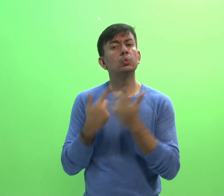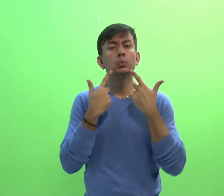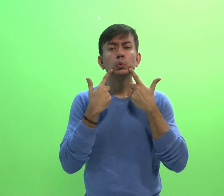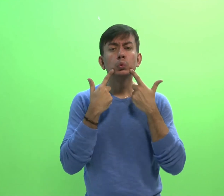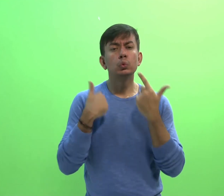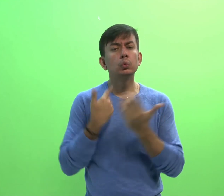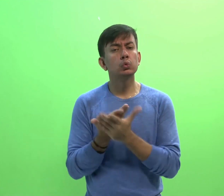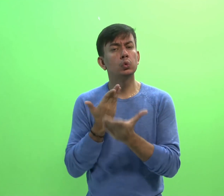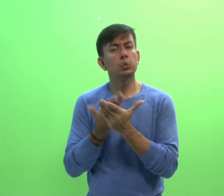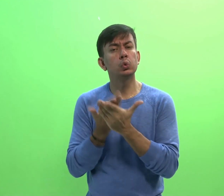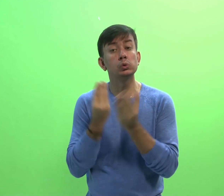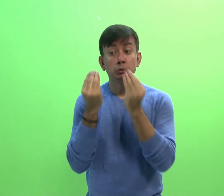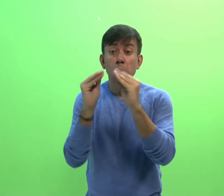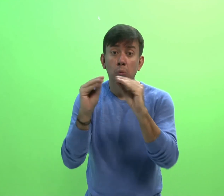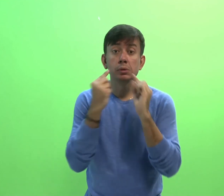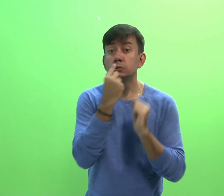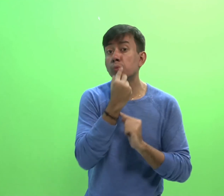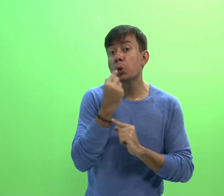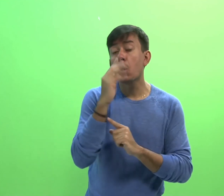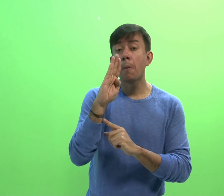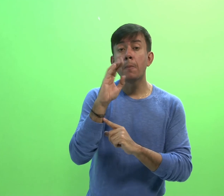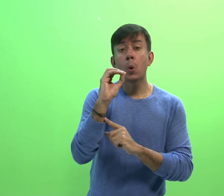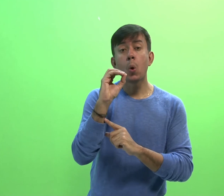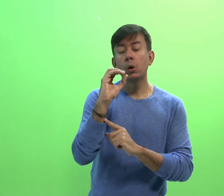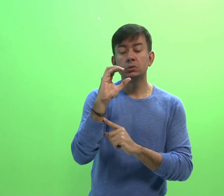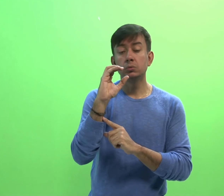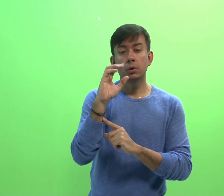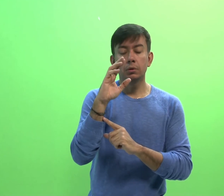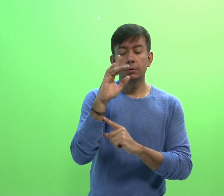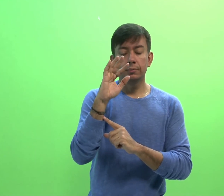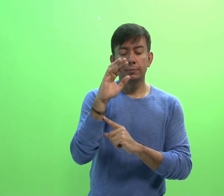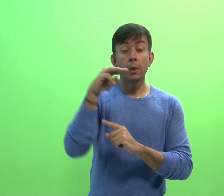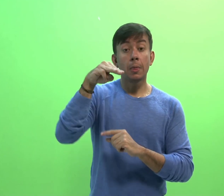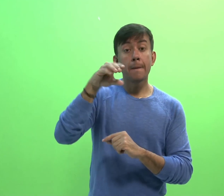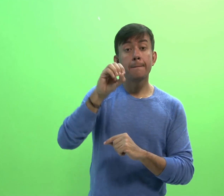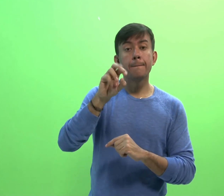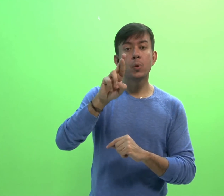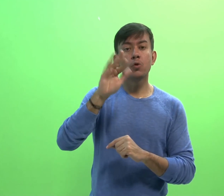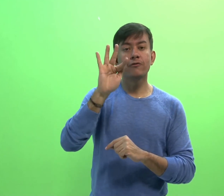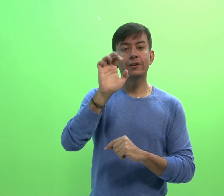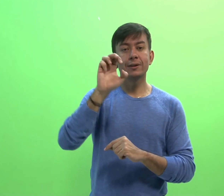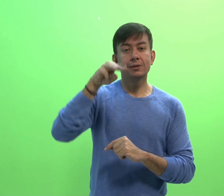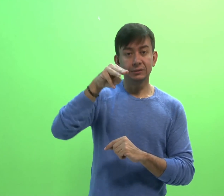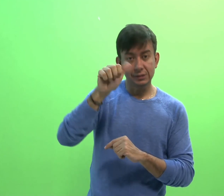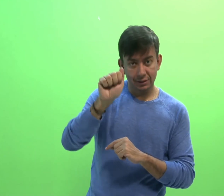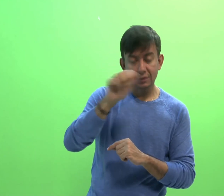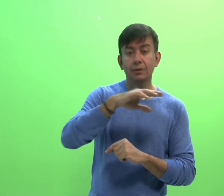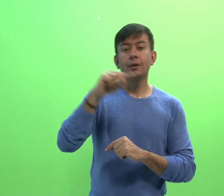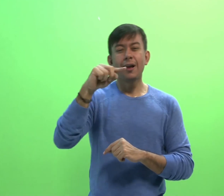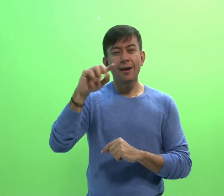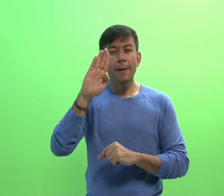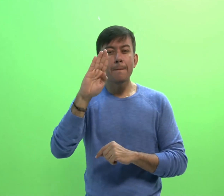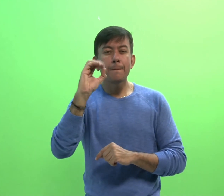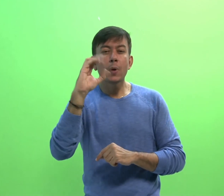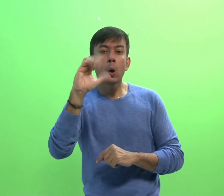não precisa colocar neste caso a expressão não manual. Pode sim colocar a